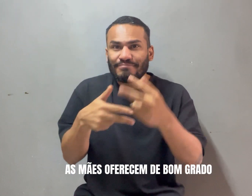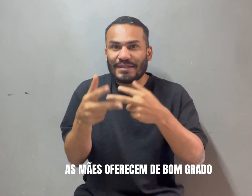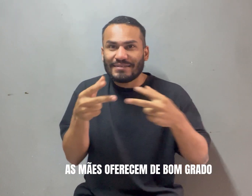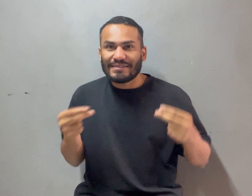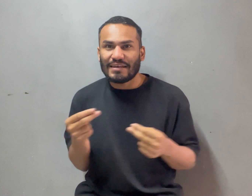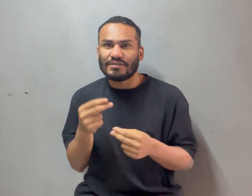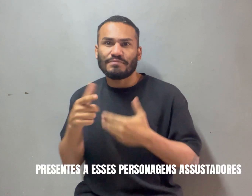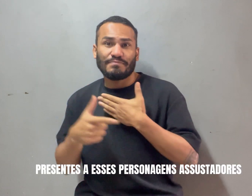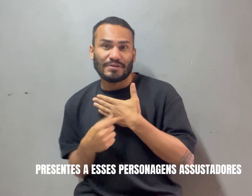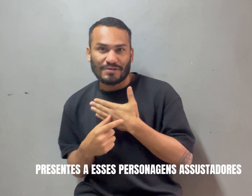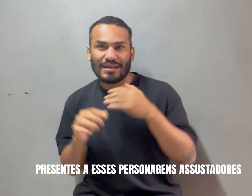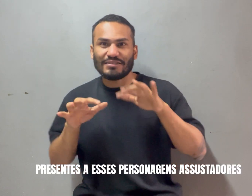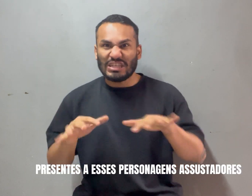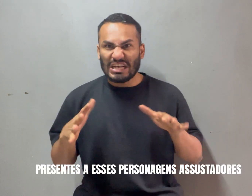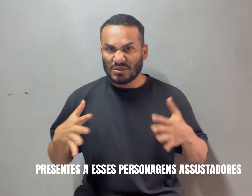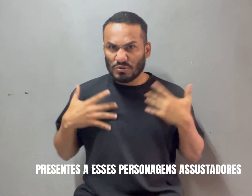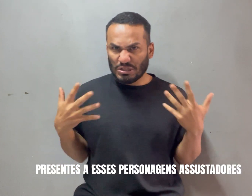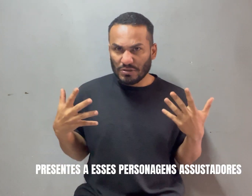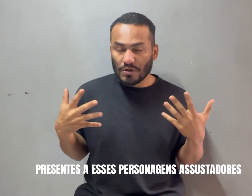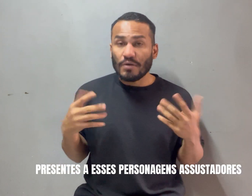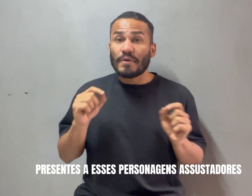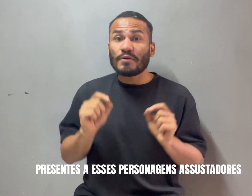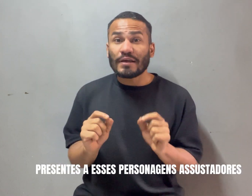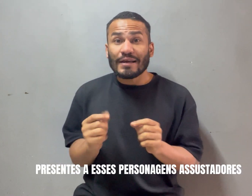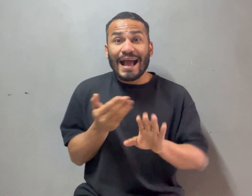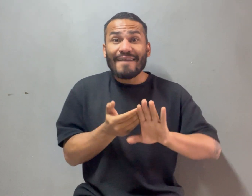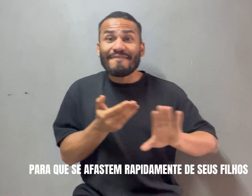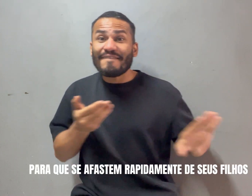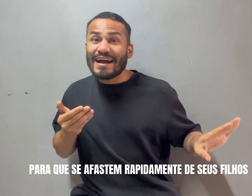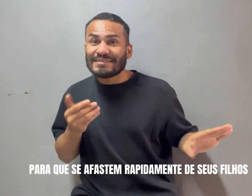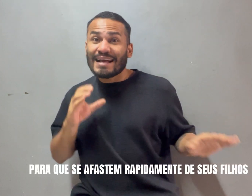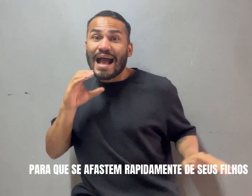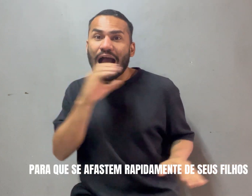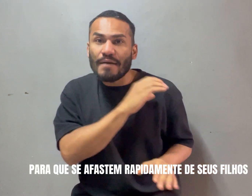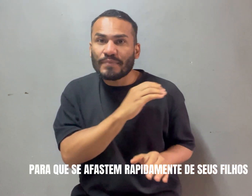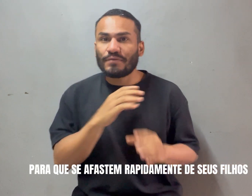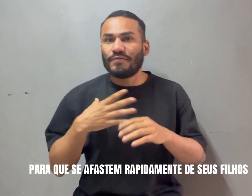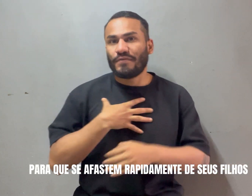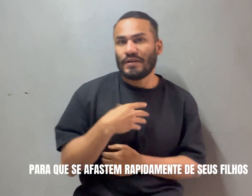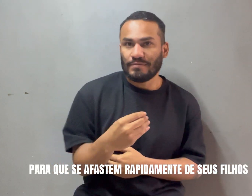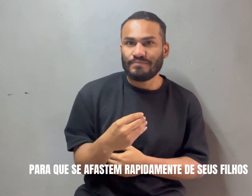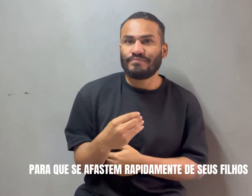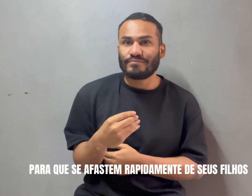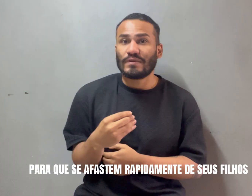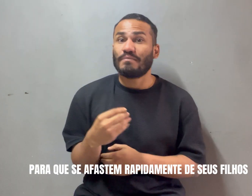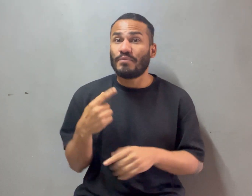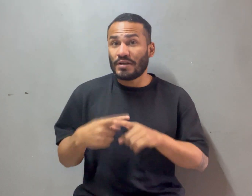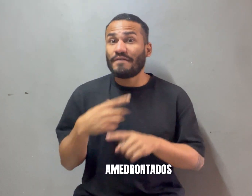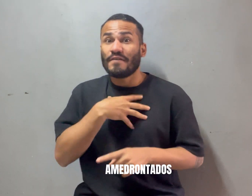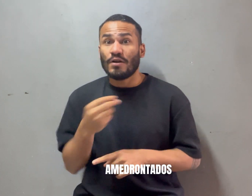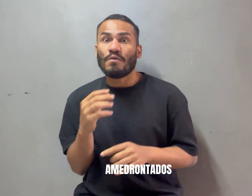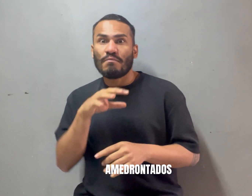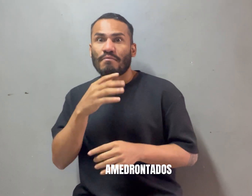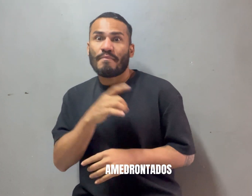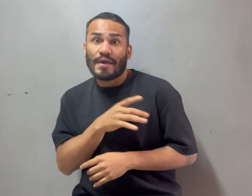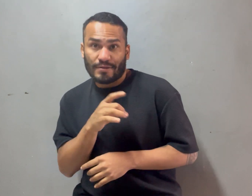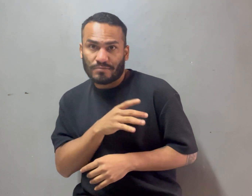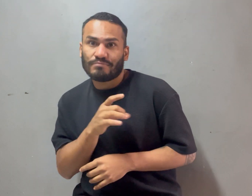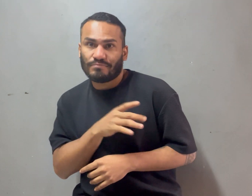grado presentes a esses personagens assustadores para que se afastem rapidamente de seus filhos amedrontados.